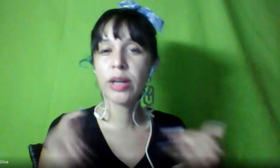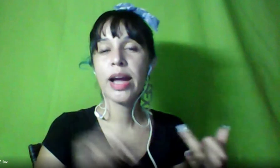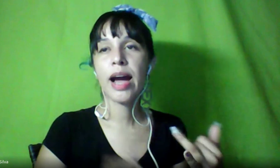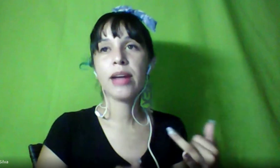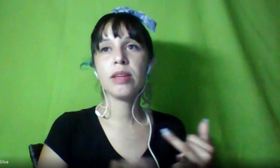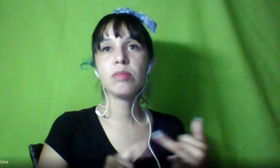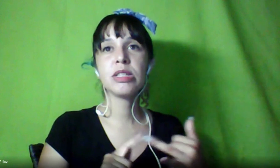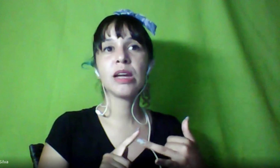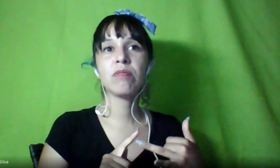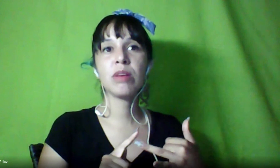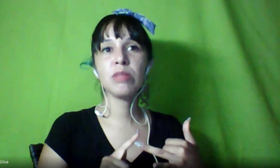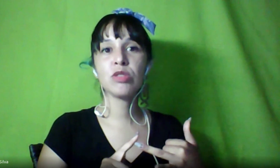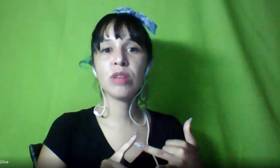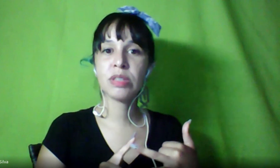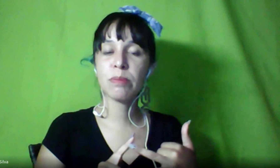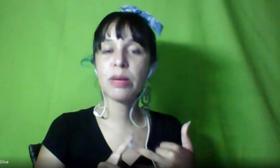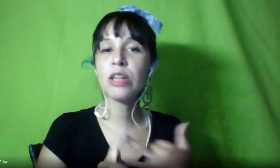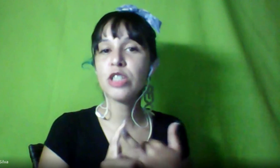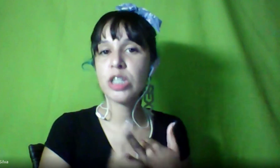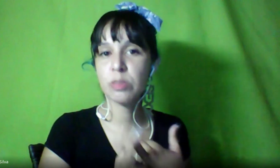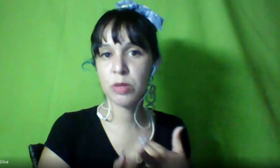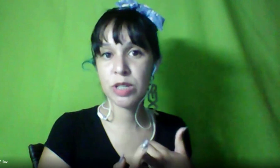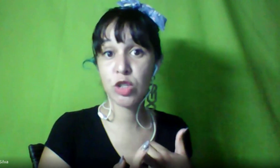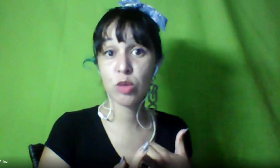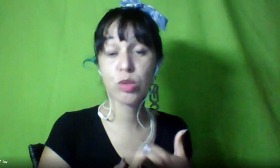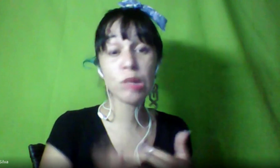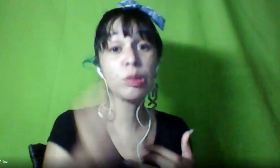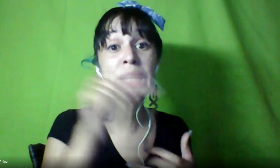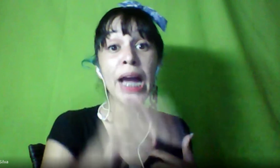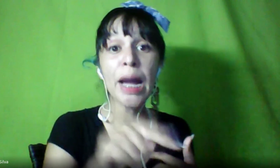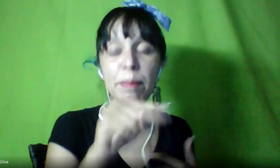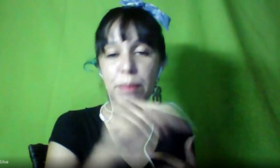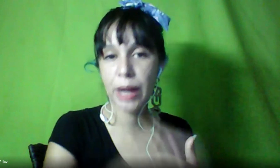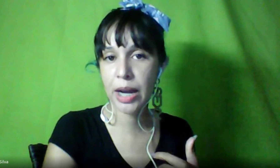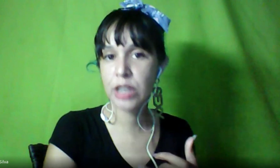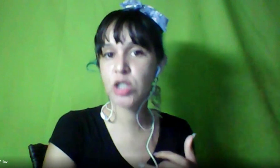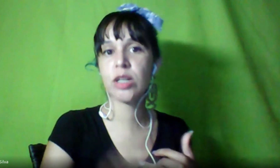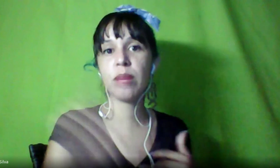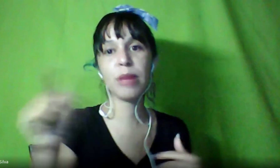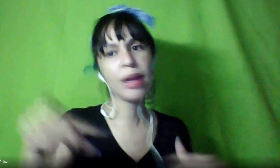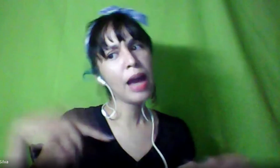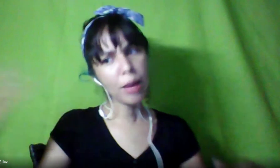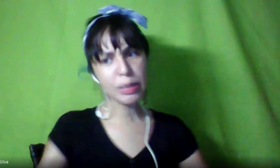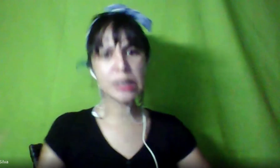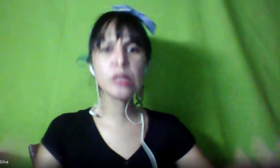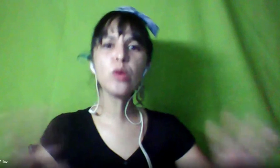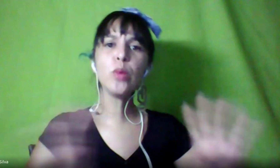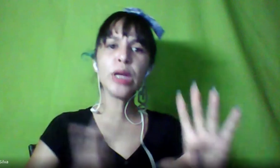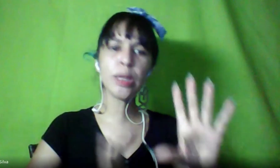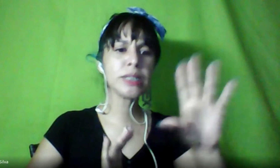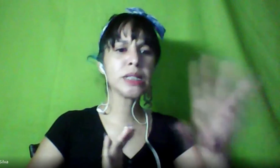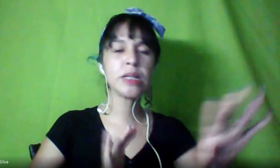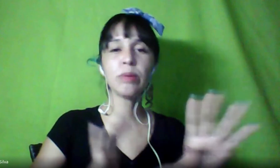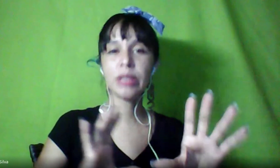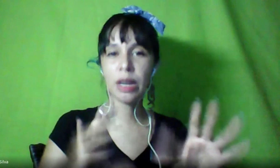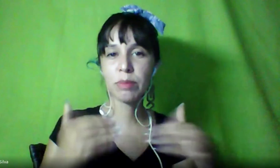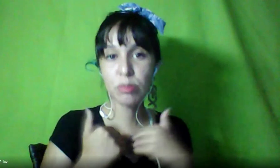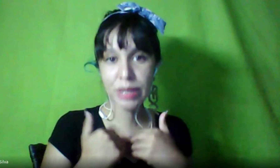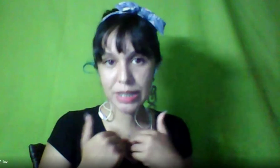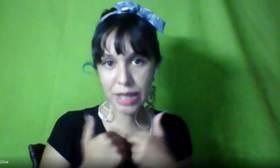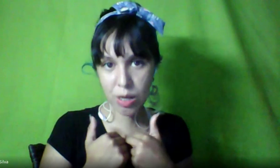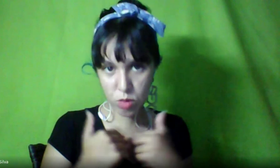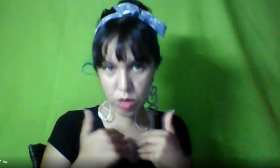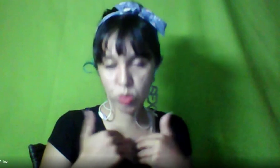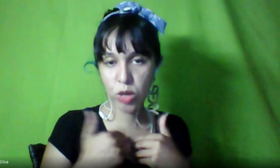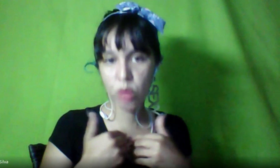melhor. A Libras, ela vai me ajudar a fazer parte desse processo de inclusão na prática, né? Porque, precisa incluir, precisa ter um intérprete,